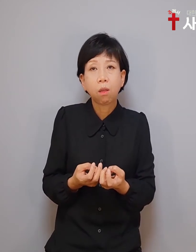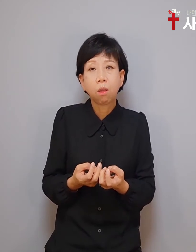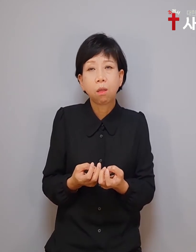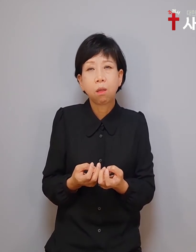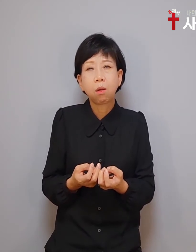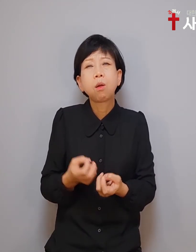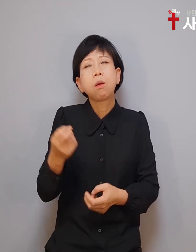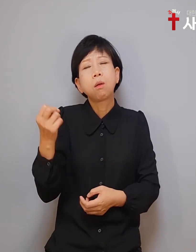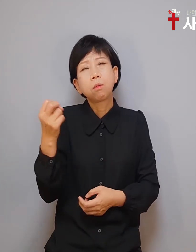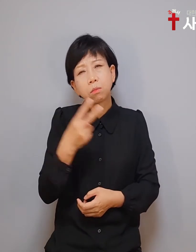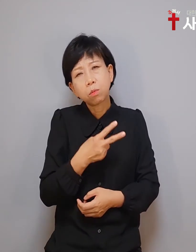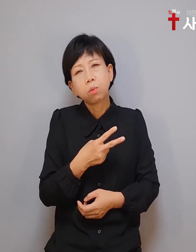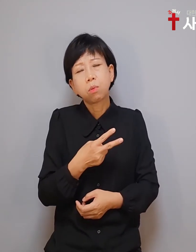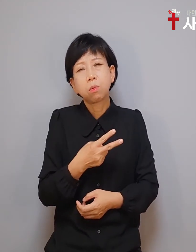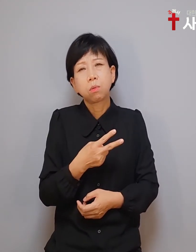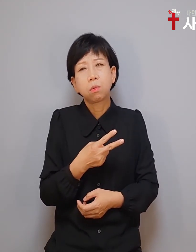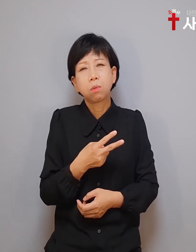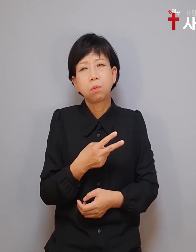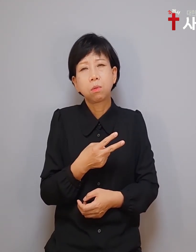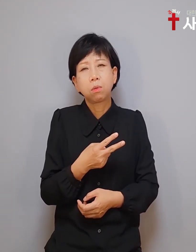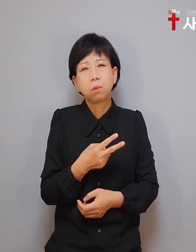거예요. 더 깊이 파는 거죠, 이삭.